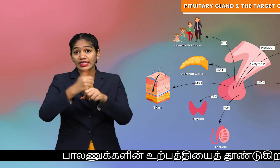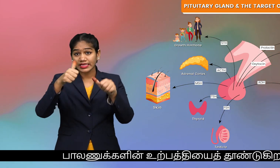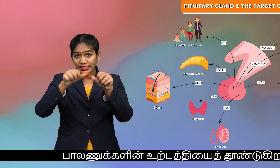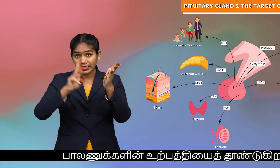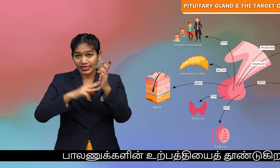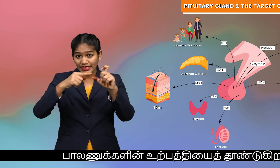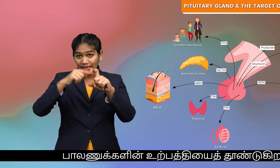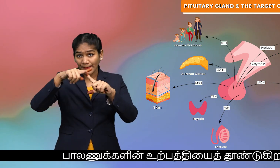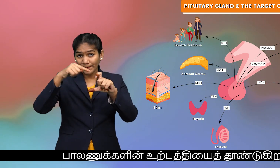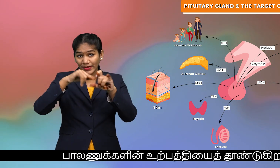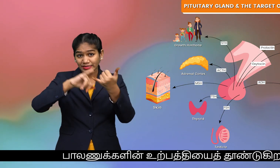உற்பத்தியை தூண்டுகிறது.